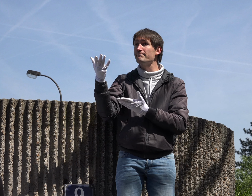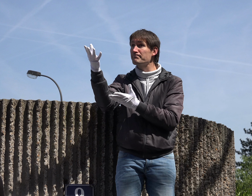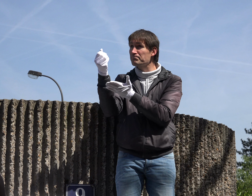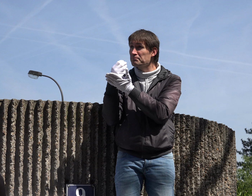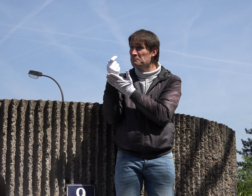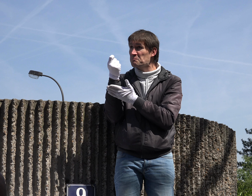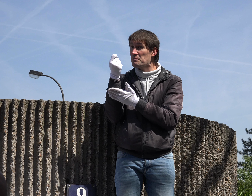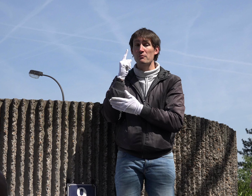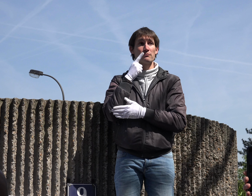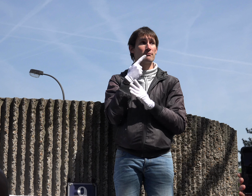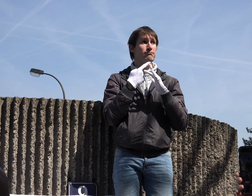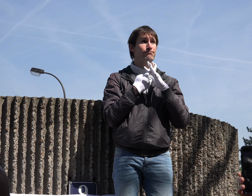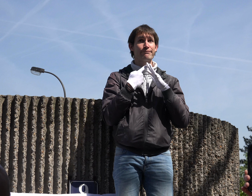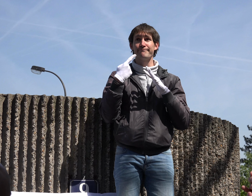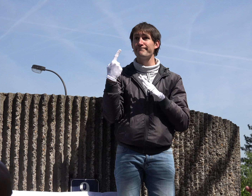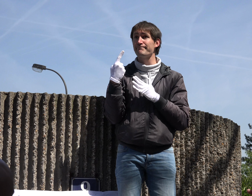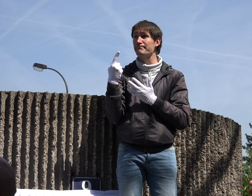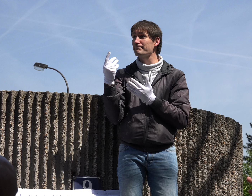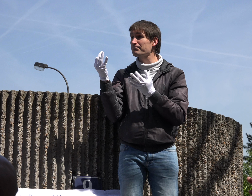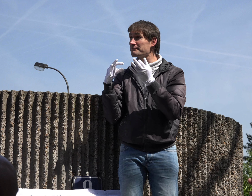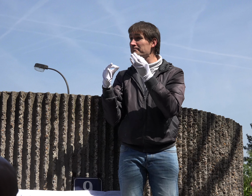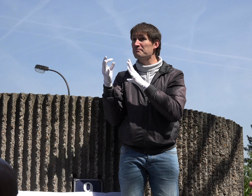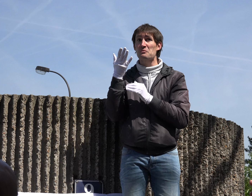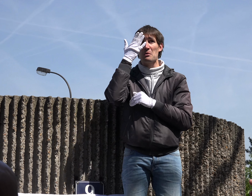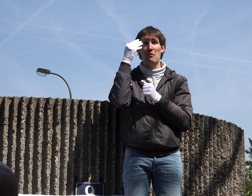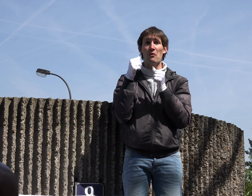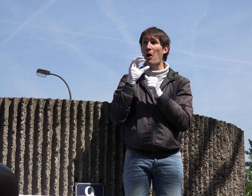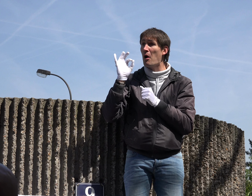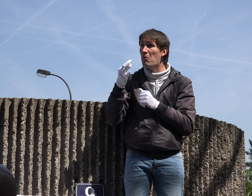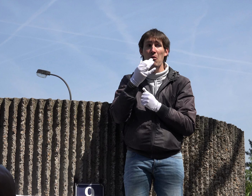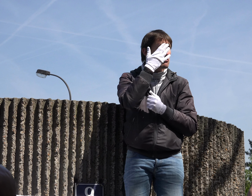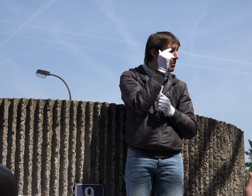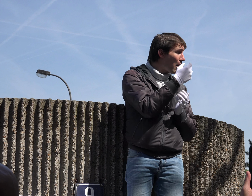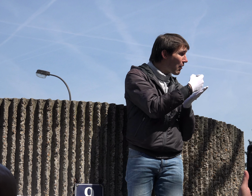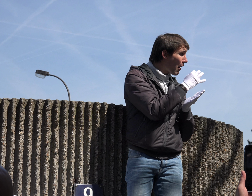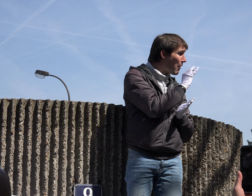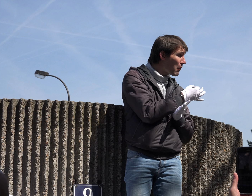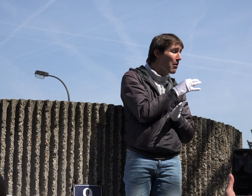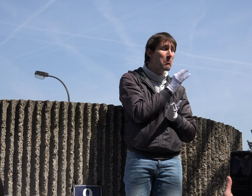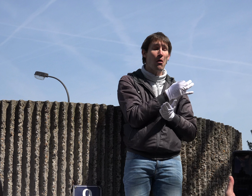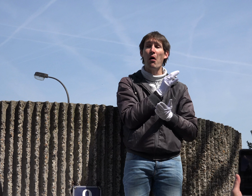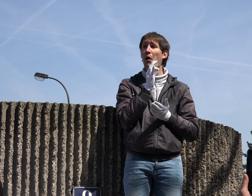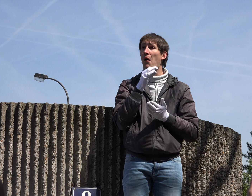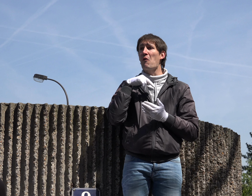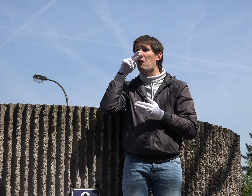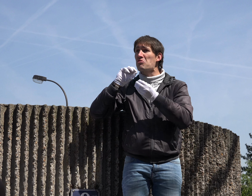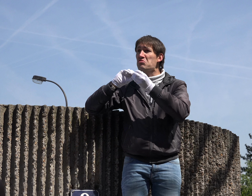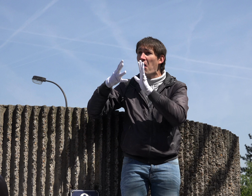discuter, échanger là-dessus. Au niveau des sourds, en général, ils sont isolés parce qu'ils n'ont pas forcément connaissance de tout ça. Il y a des choses qu'ils ne savaient pas. Ah bon, tiens, je ne savais